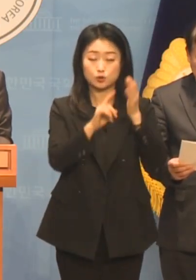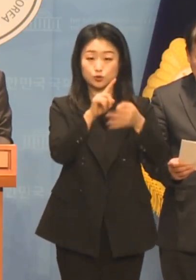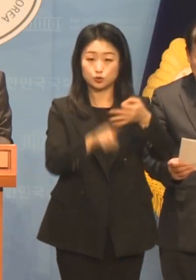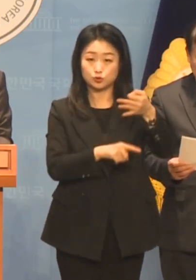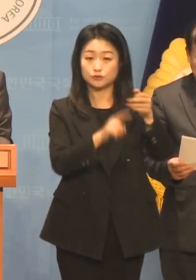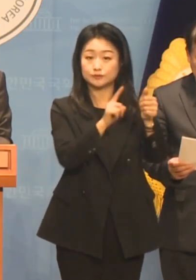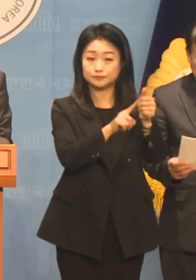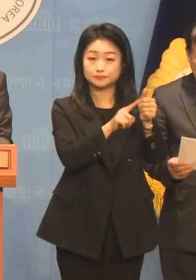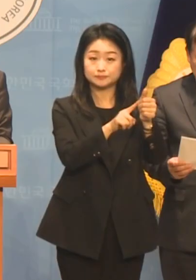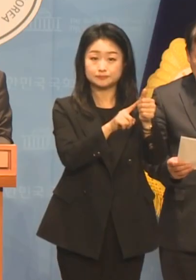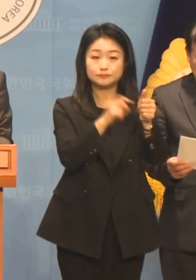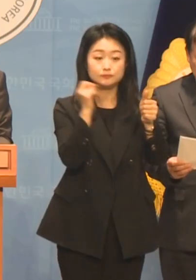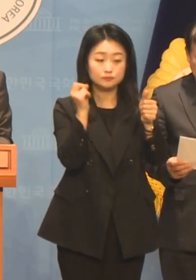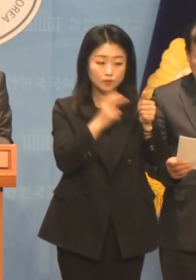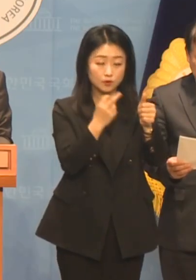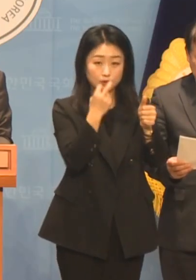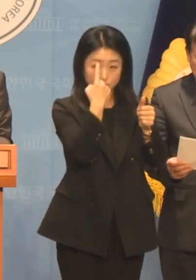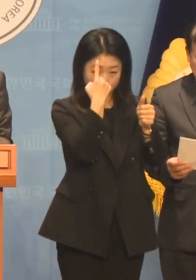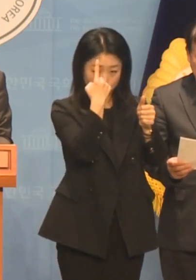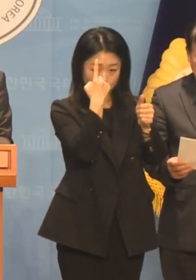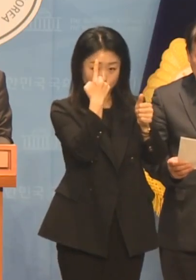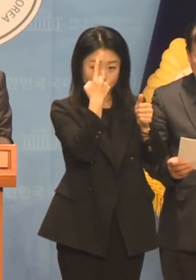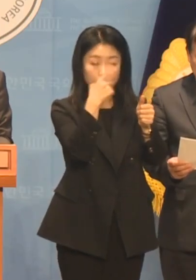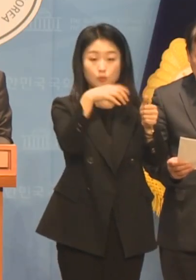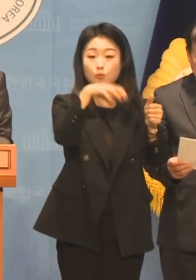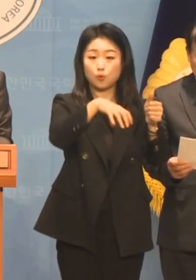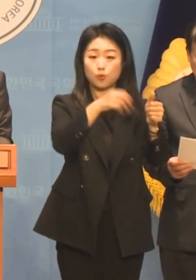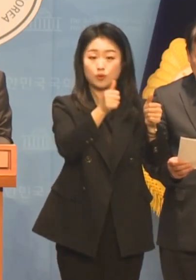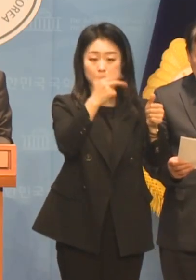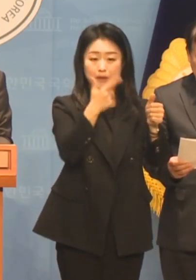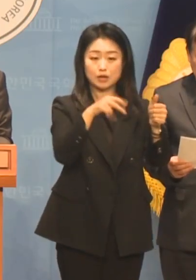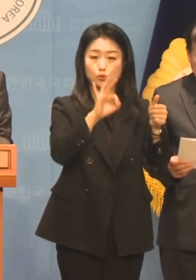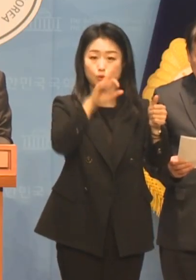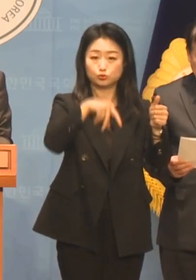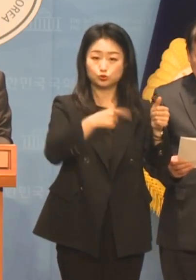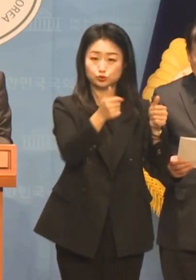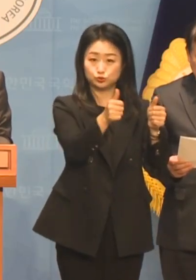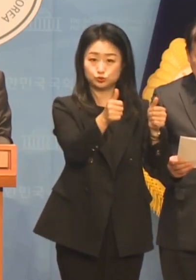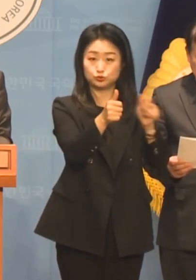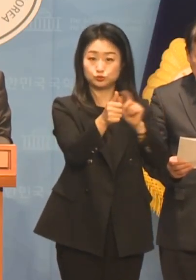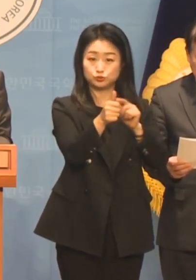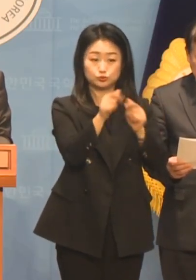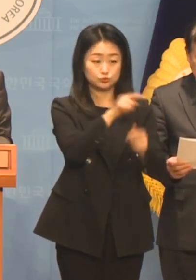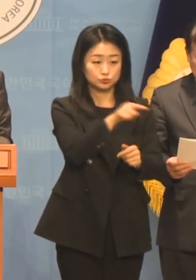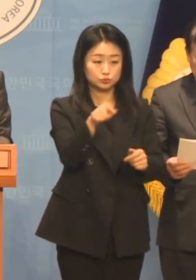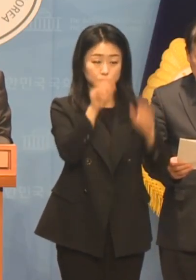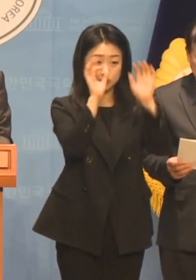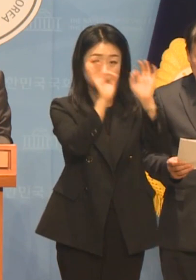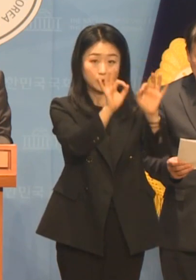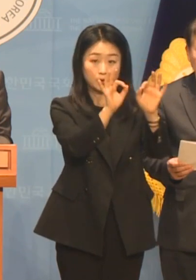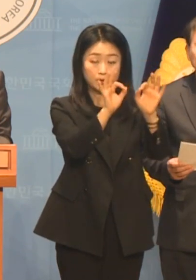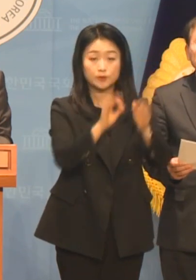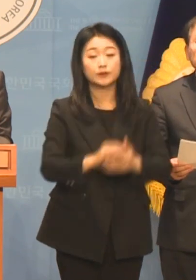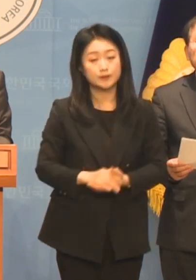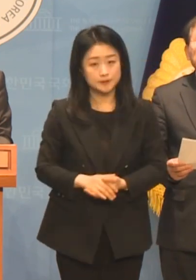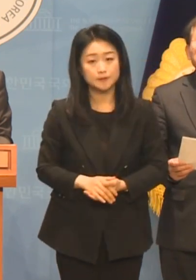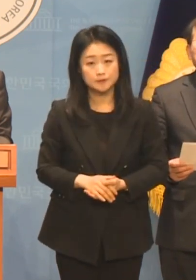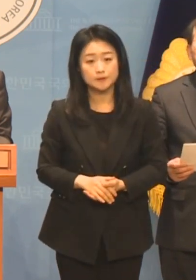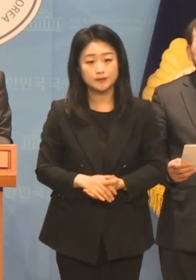윤석열과 내란 수계 호위무사를 자처한 박종준 경호처장이 남긴 공적은